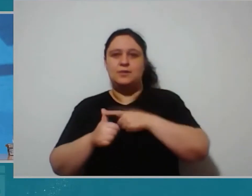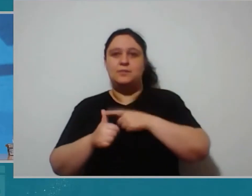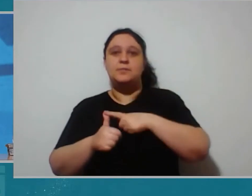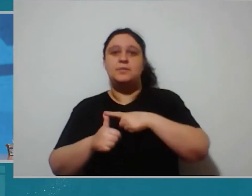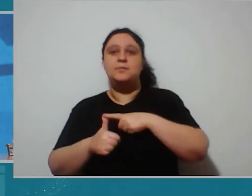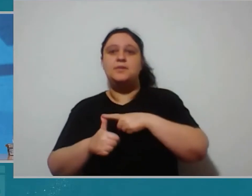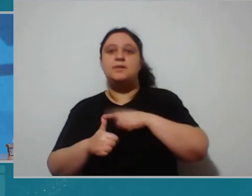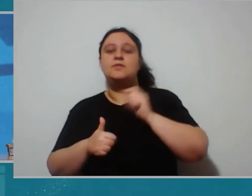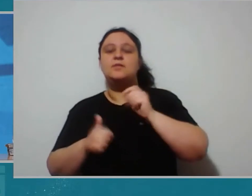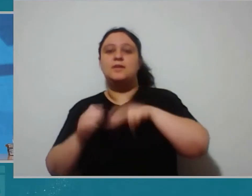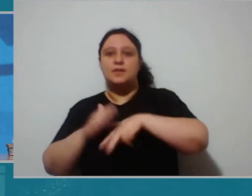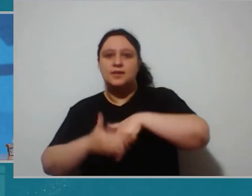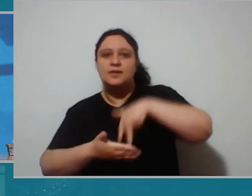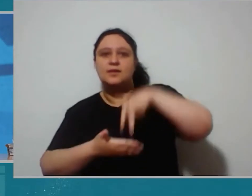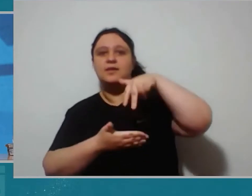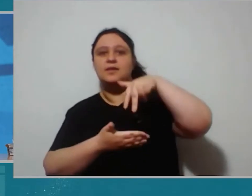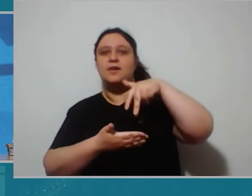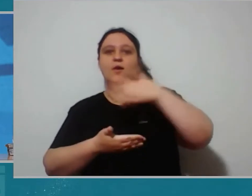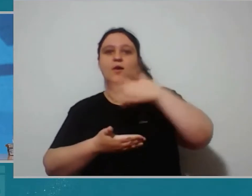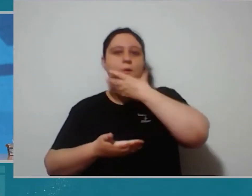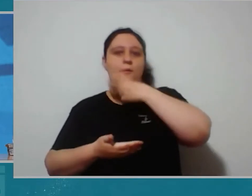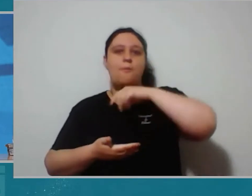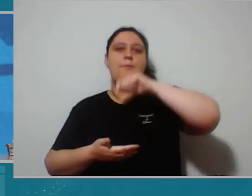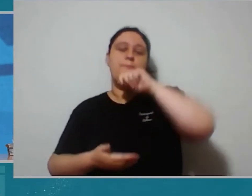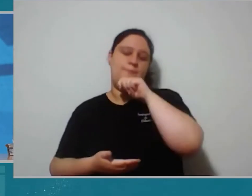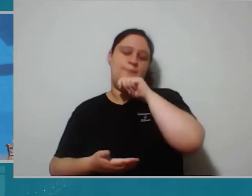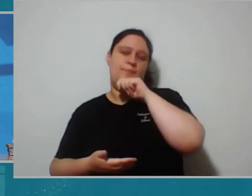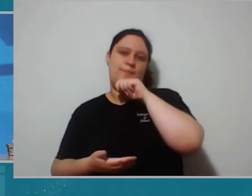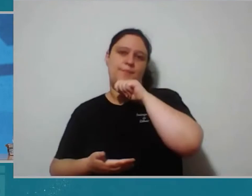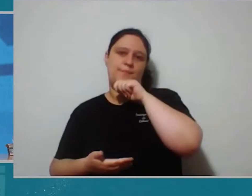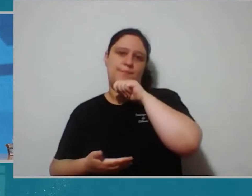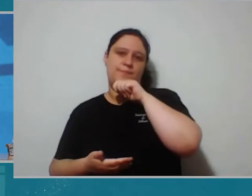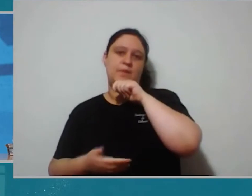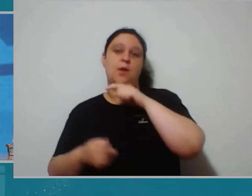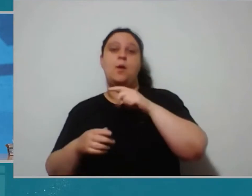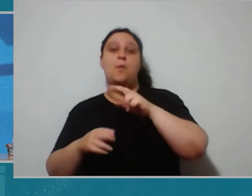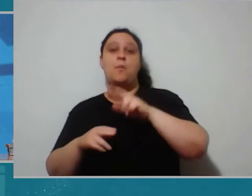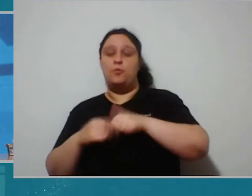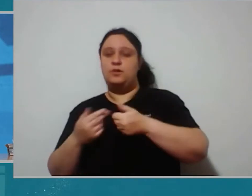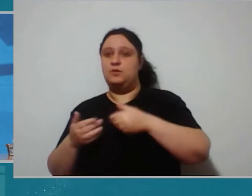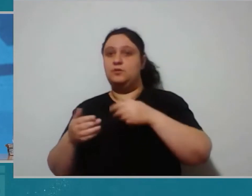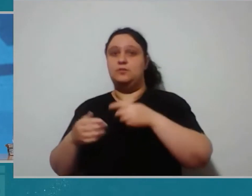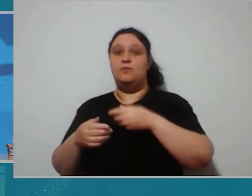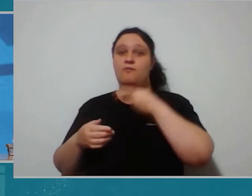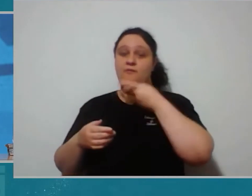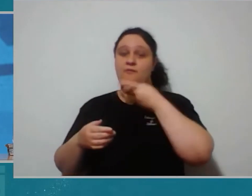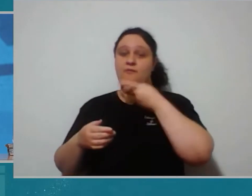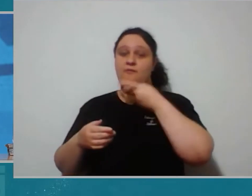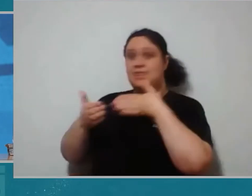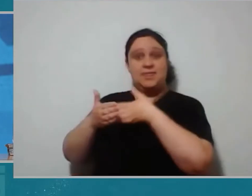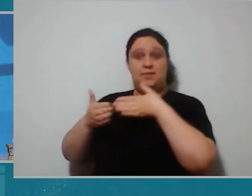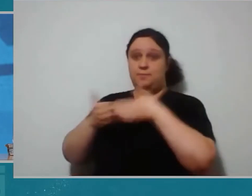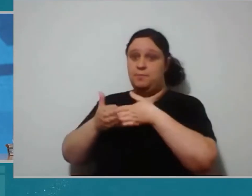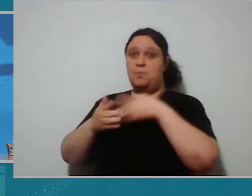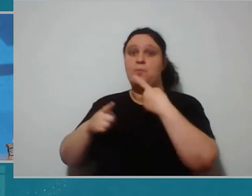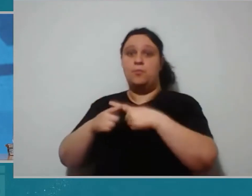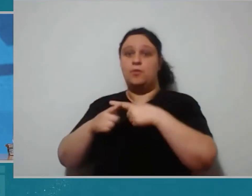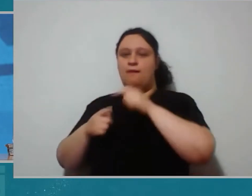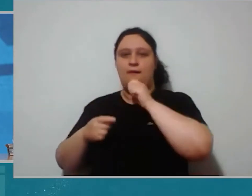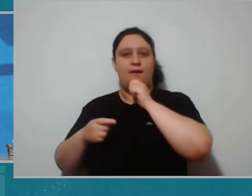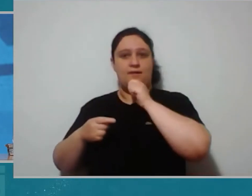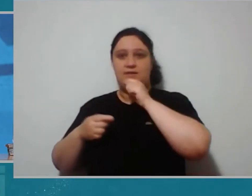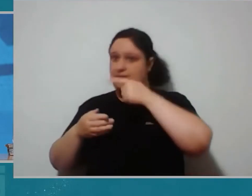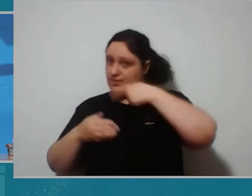o Pai. Por isso ele disse: não me detenhas, porque ainda não subi para